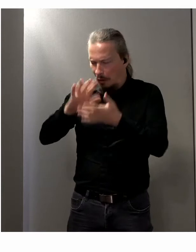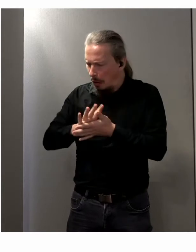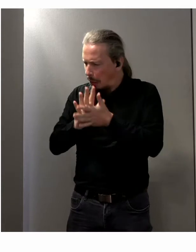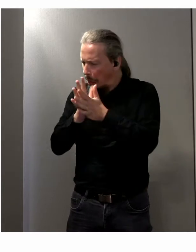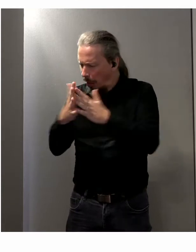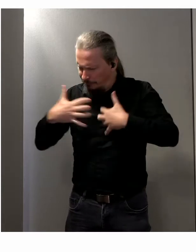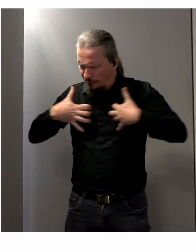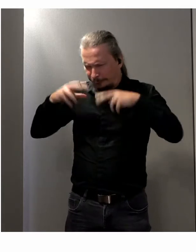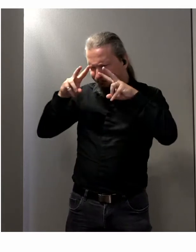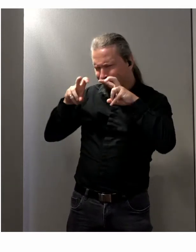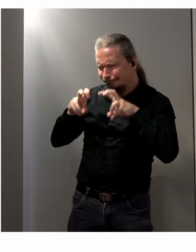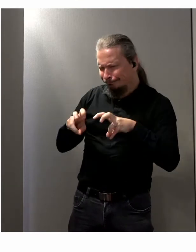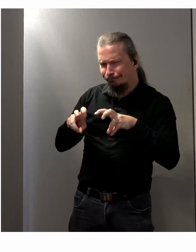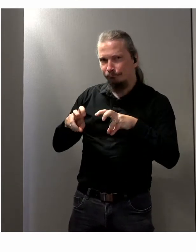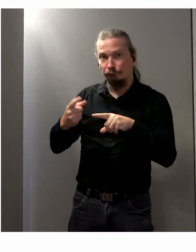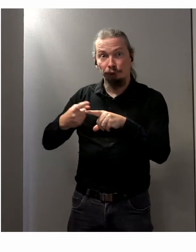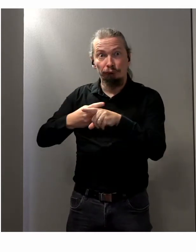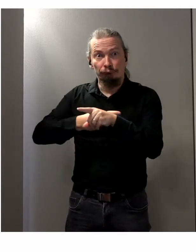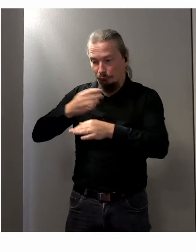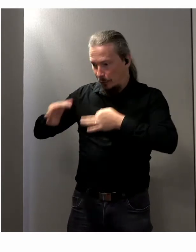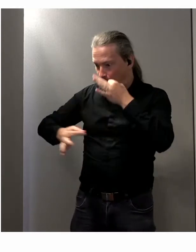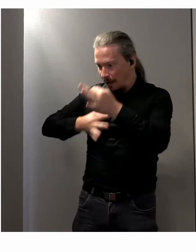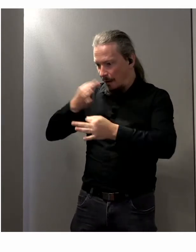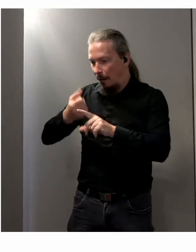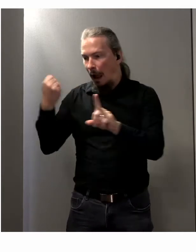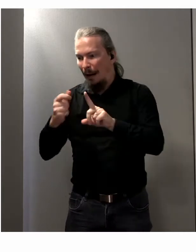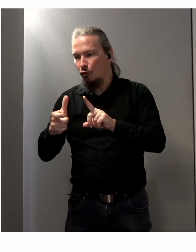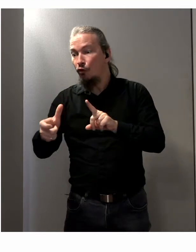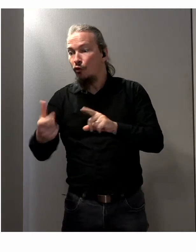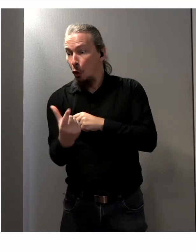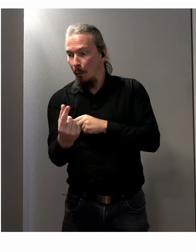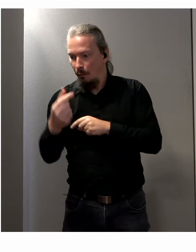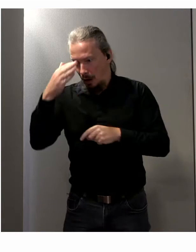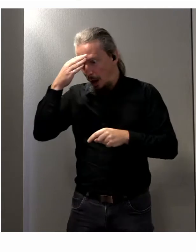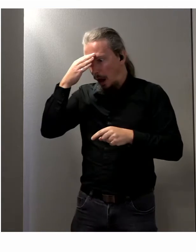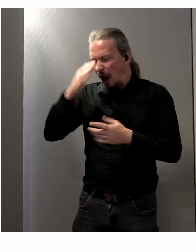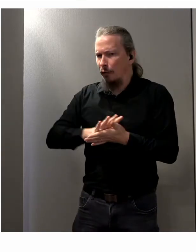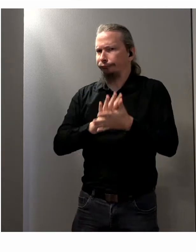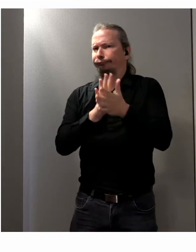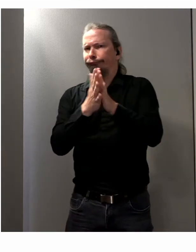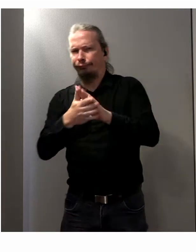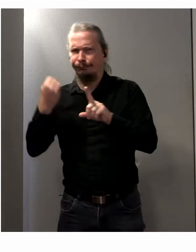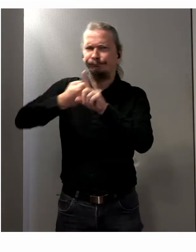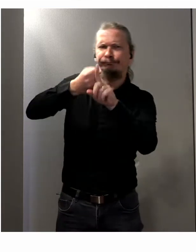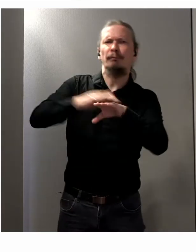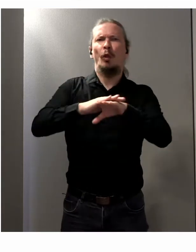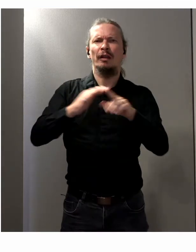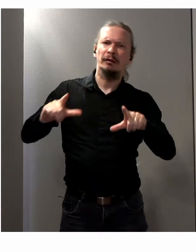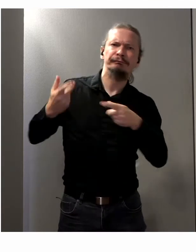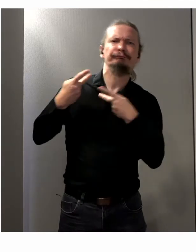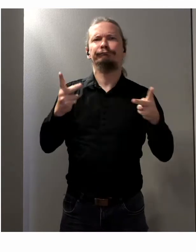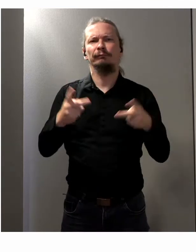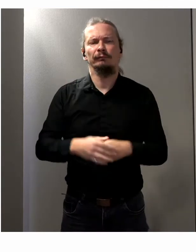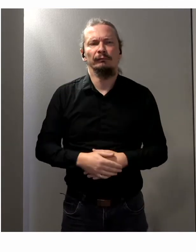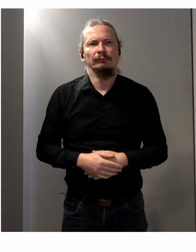scientifique. Et puis, au fur et à mesure, quand j'ai découvert l'impact que pouvait avoir sur les couples, c'est devenu plutôt un objet politique. Et donc, voilà, je suis à l'initiative